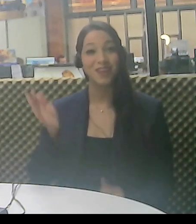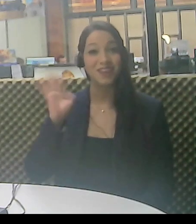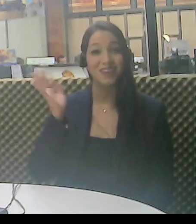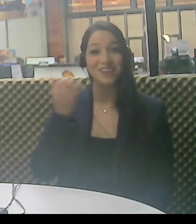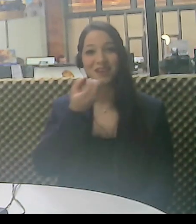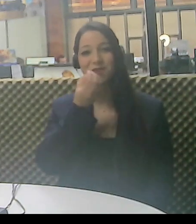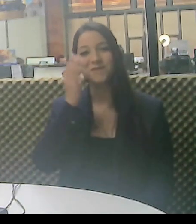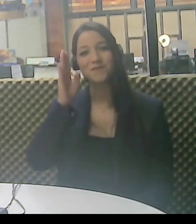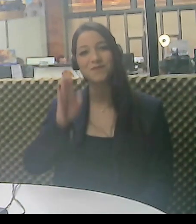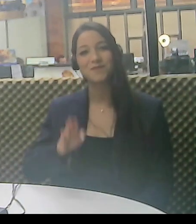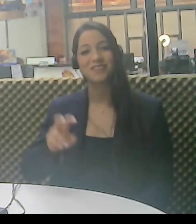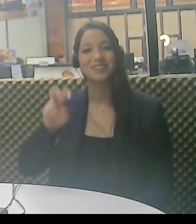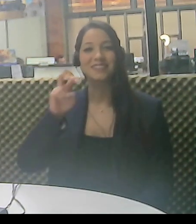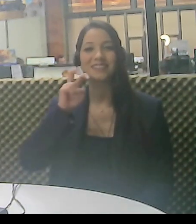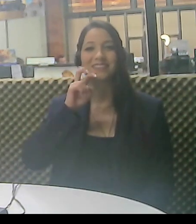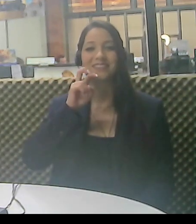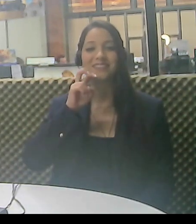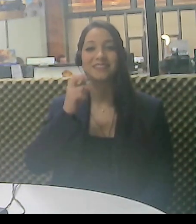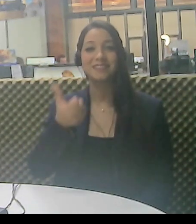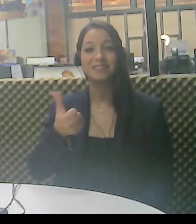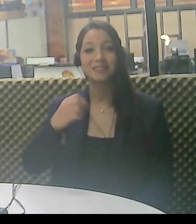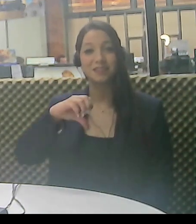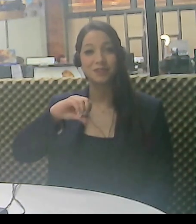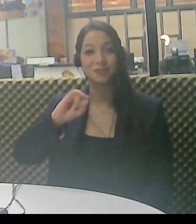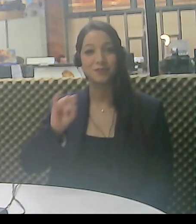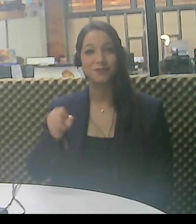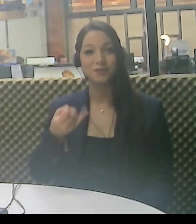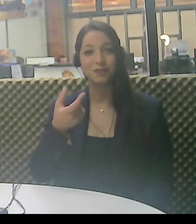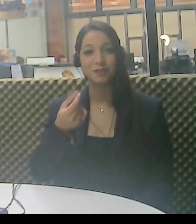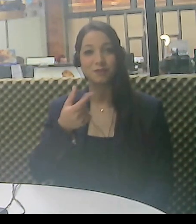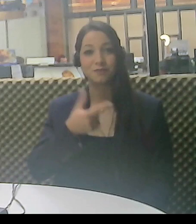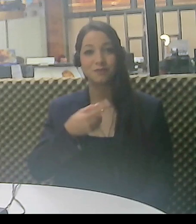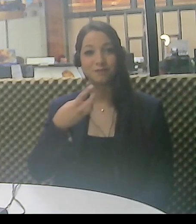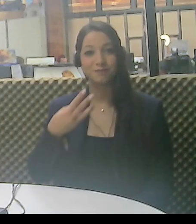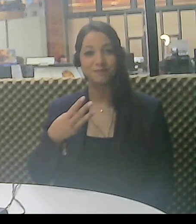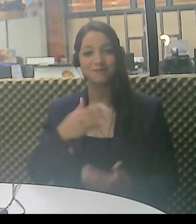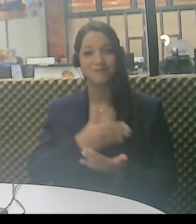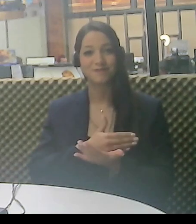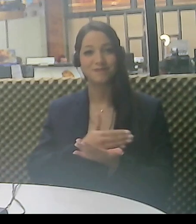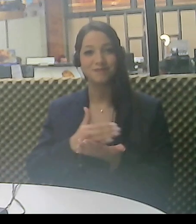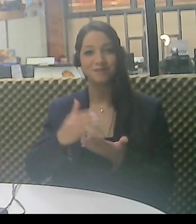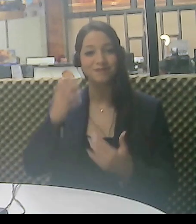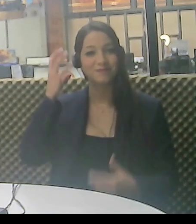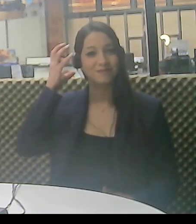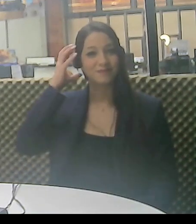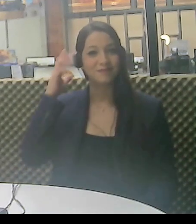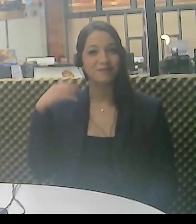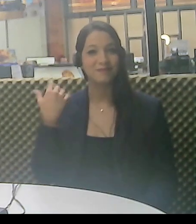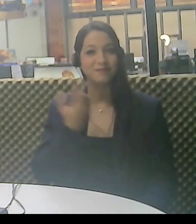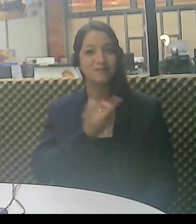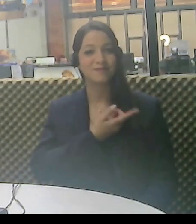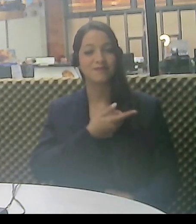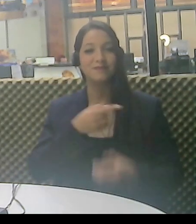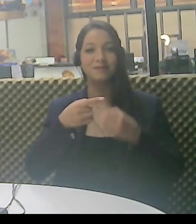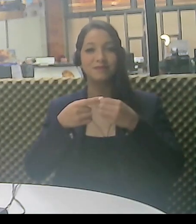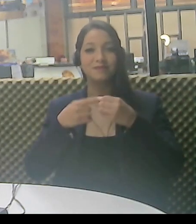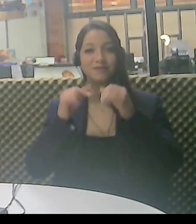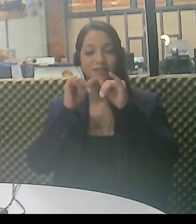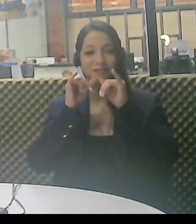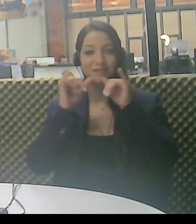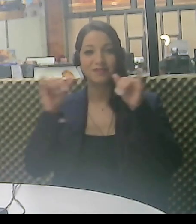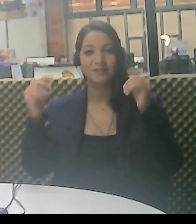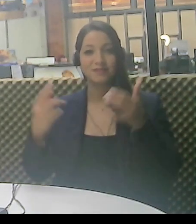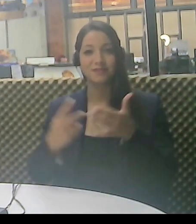Olá, boa tarde. Hoje é quinta-feira, dia 19 de janeiro de 2023. Está no ar a Rádio Nossa Cidade com um boletim de notícias sobre o